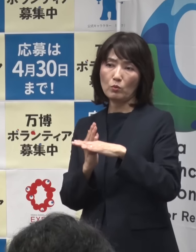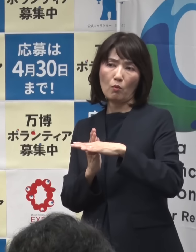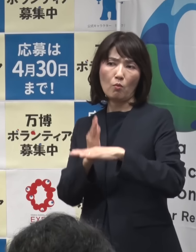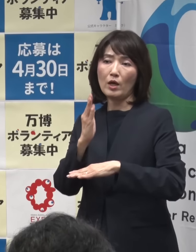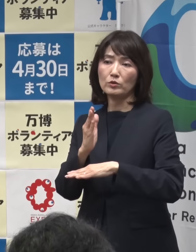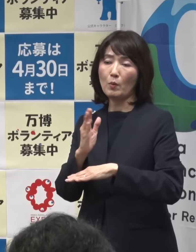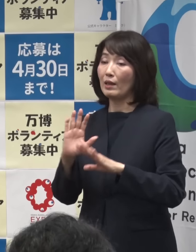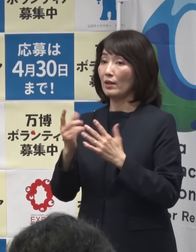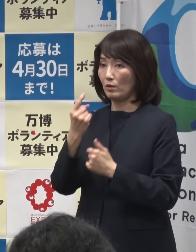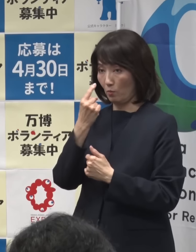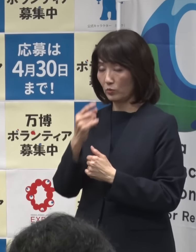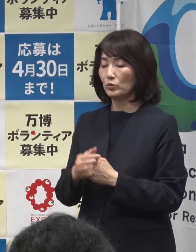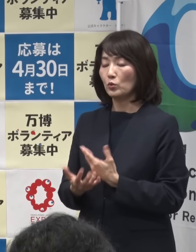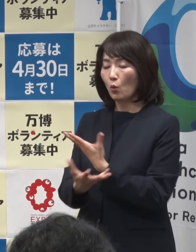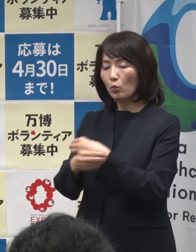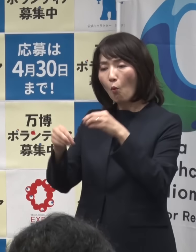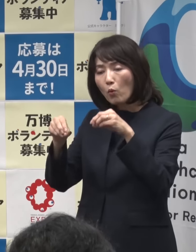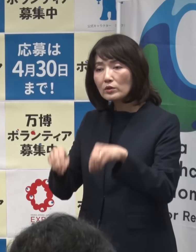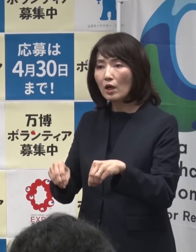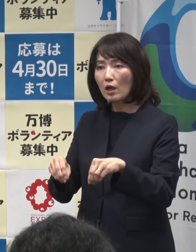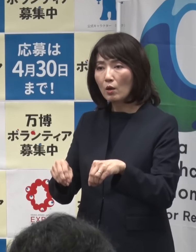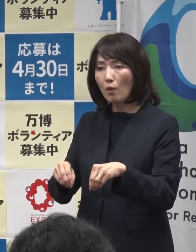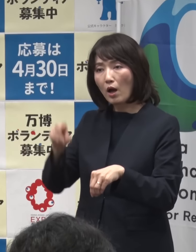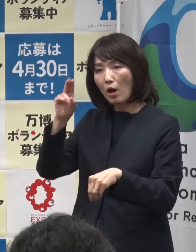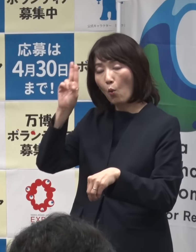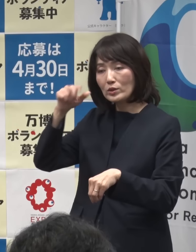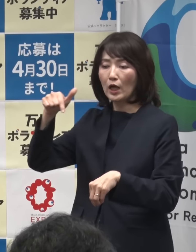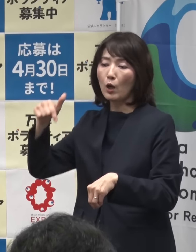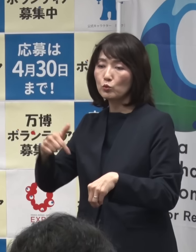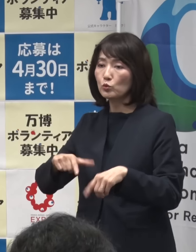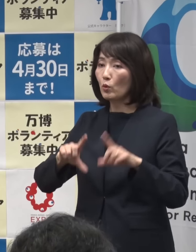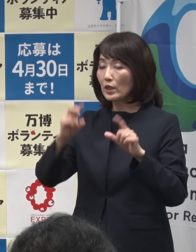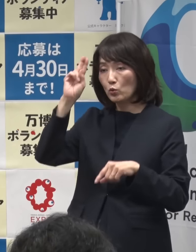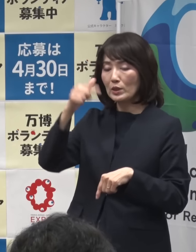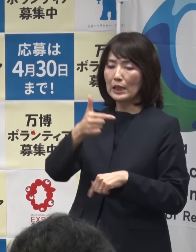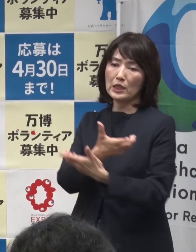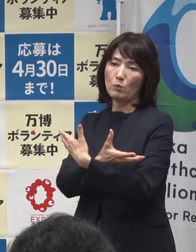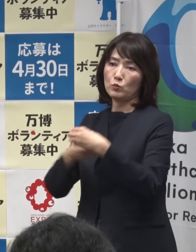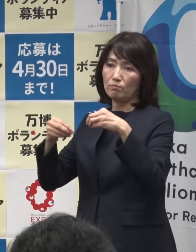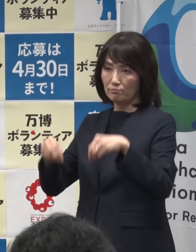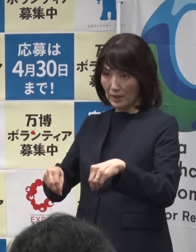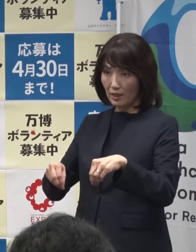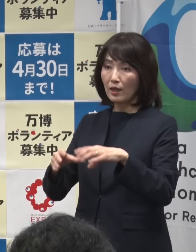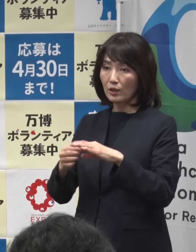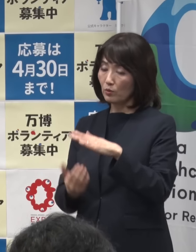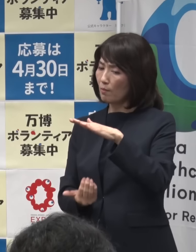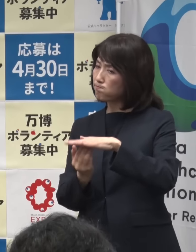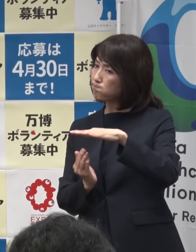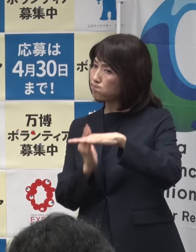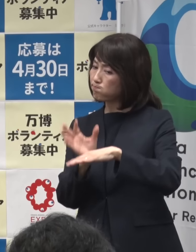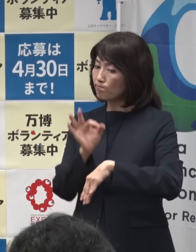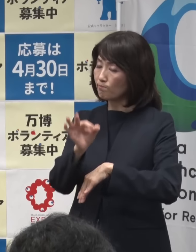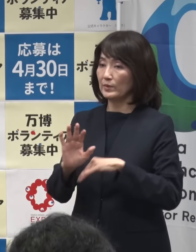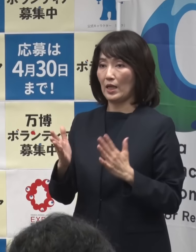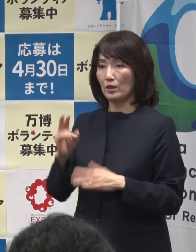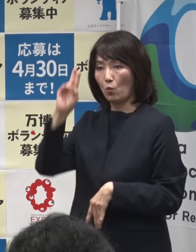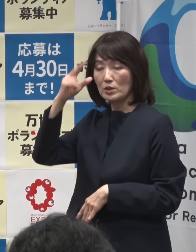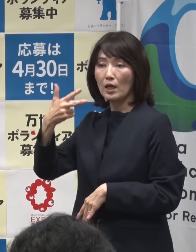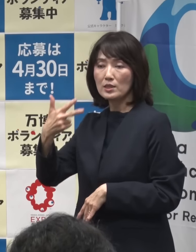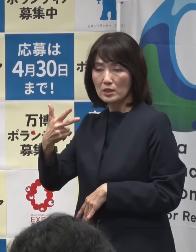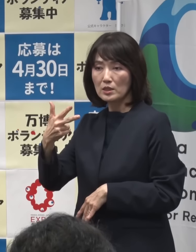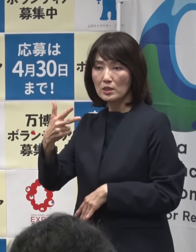は僕はないと思ってます。だってその協定を大阪府と東大阪市が結んでいるんだから、それはそうなると思いますし、また大阪市においてはこ